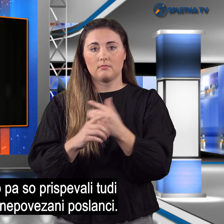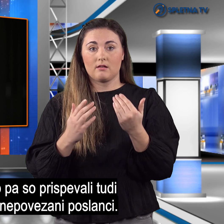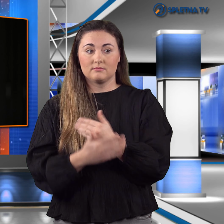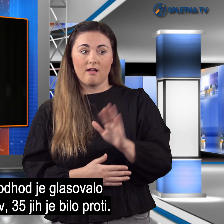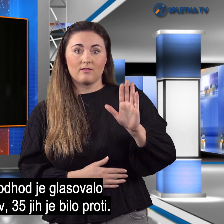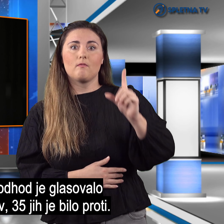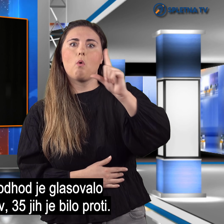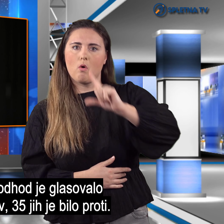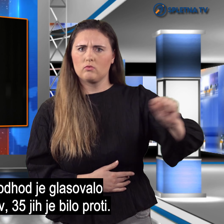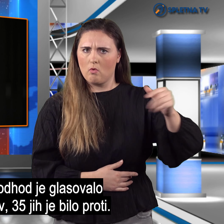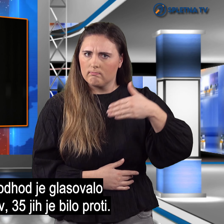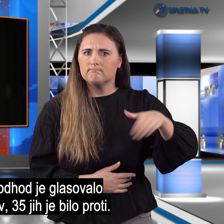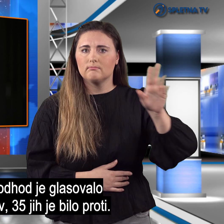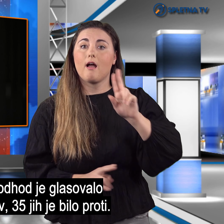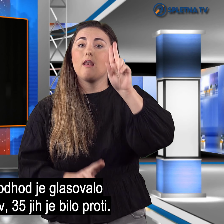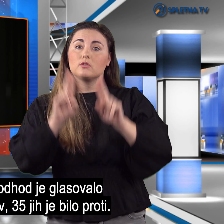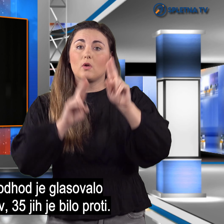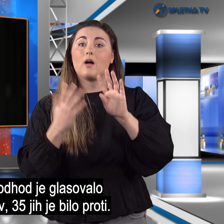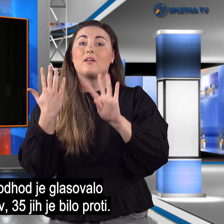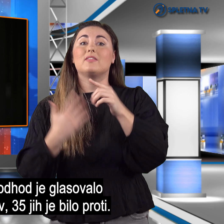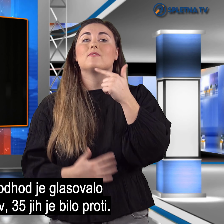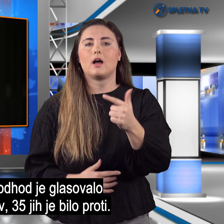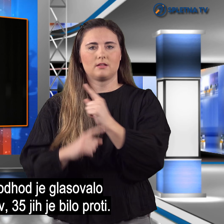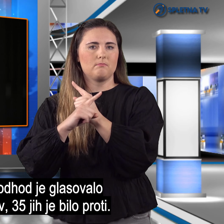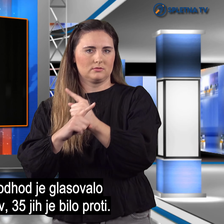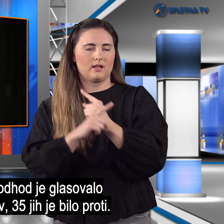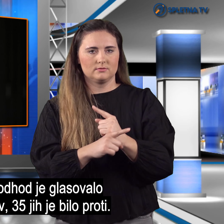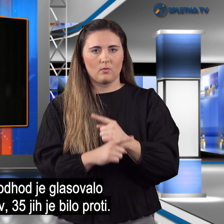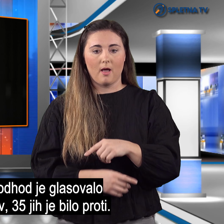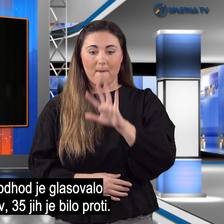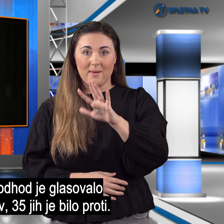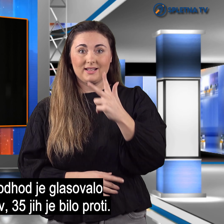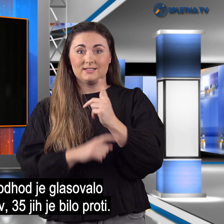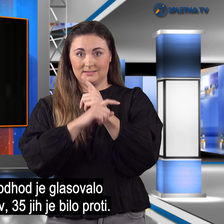Za njegov odhod je glasovalo 29 poslancev, 35 jih je bilo proti.